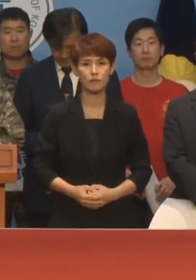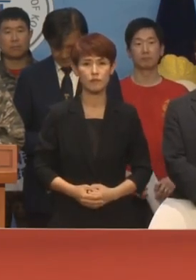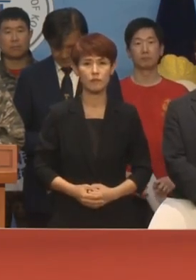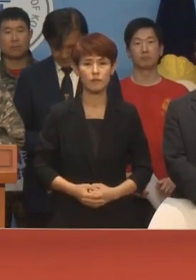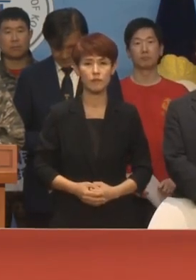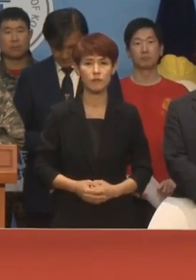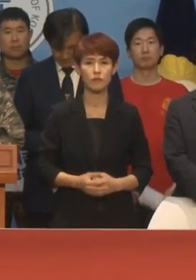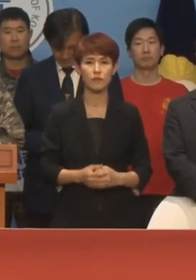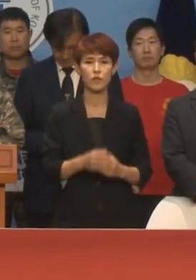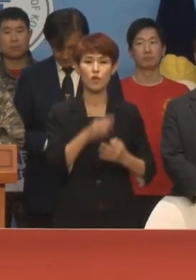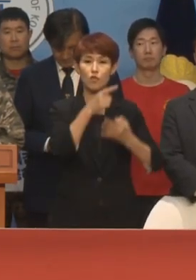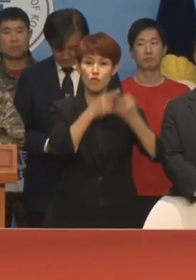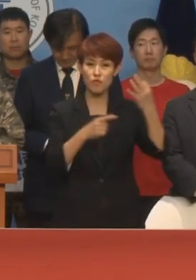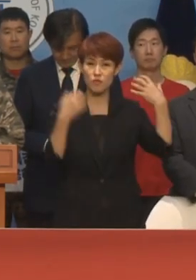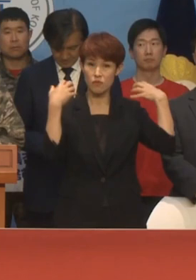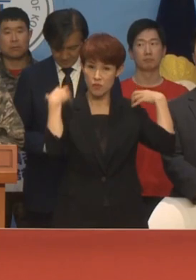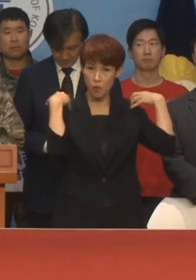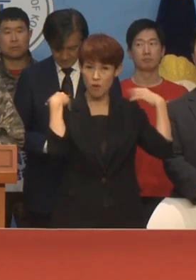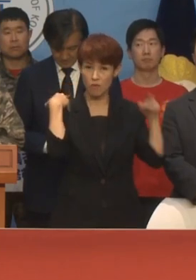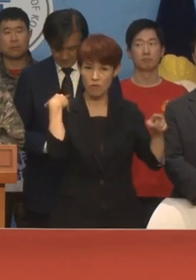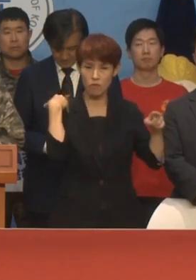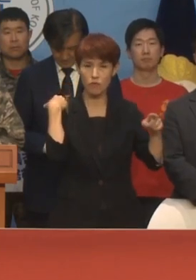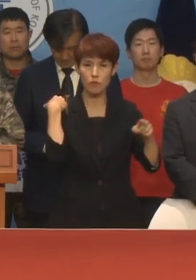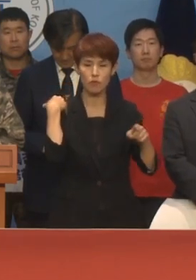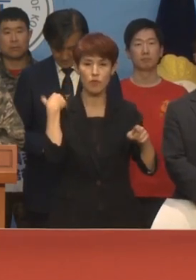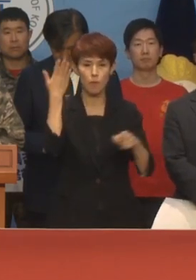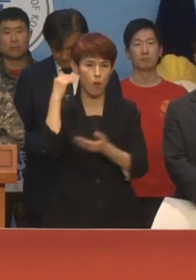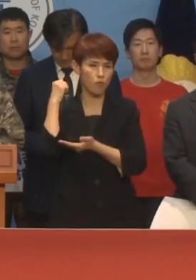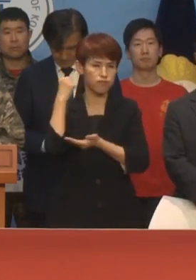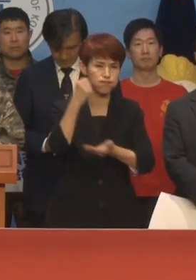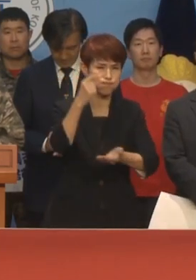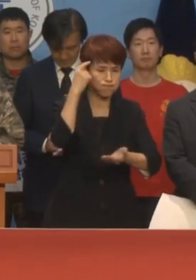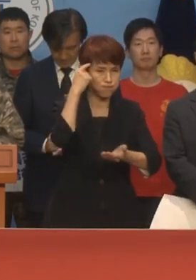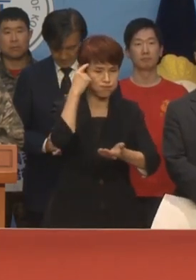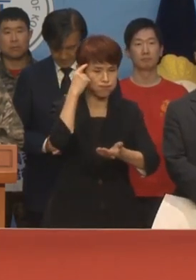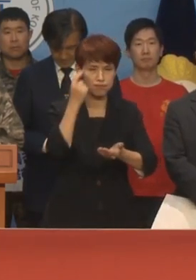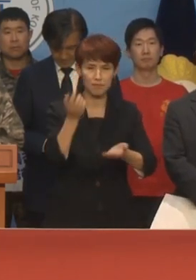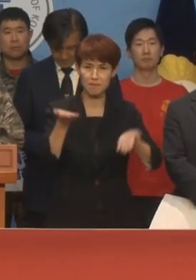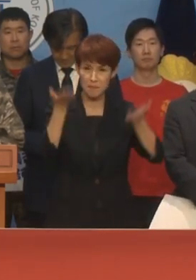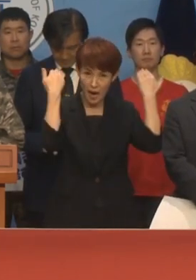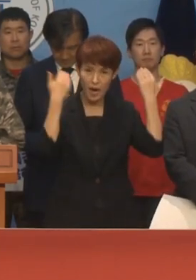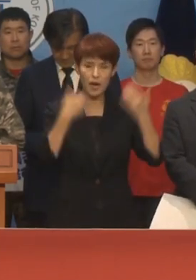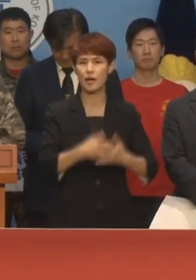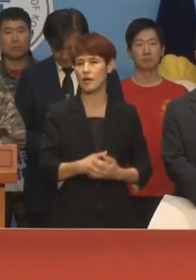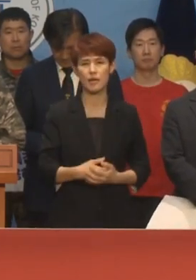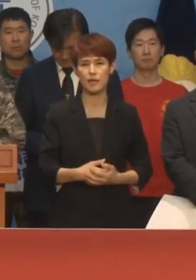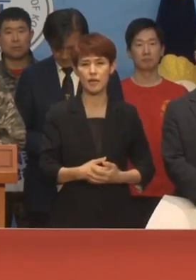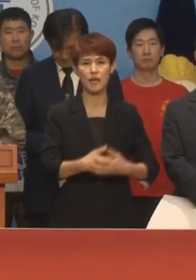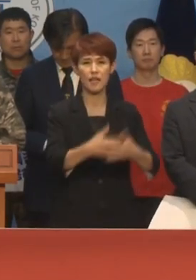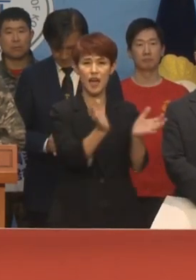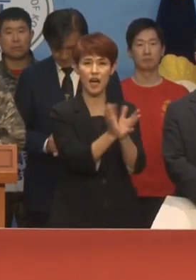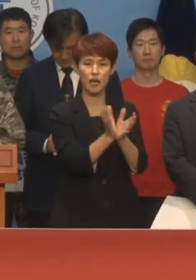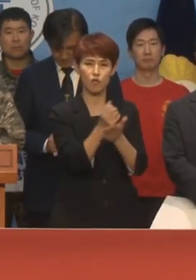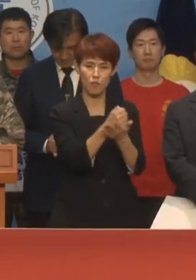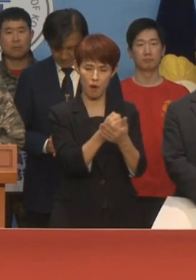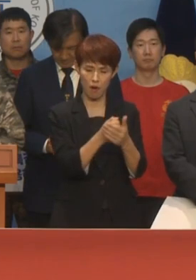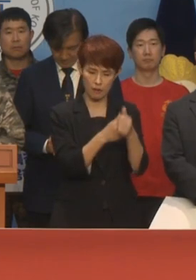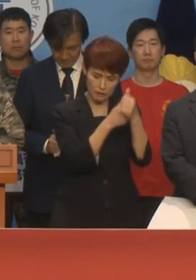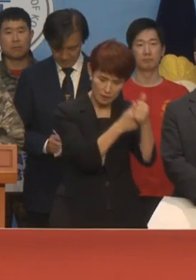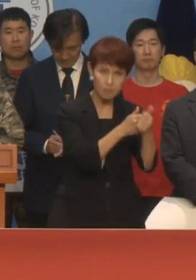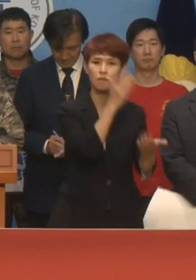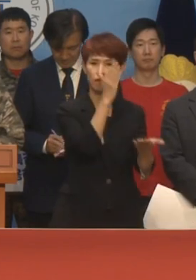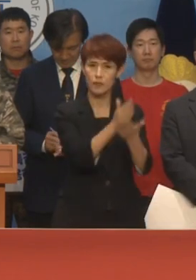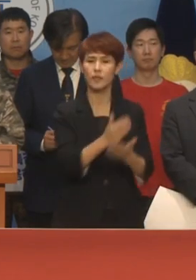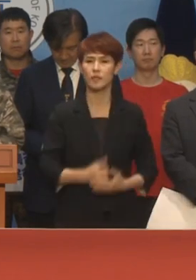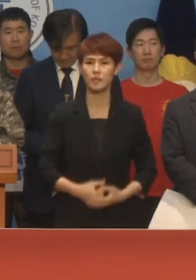가라앉는 윤 정권에게 보수 이념을 저버리고 당의 명운을 걸지 않기 바랍니다.